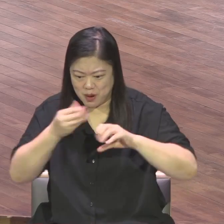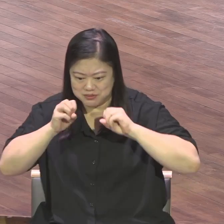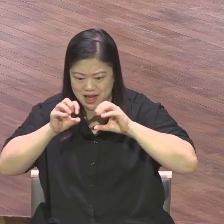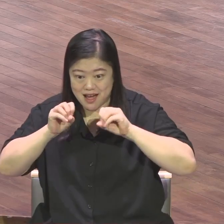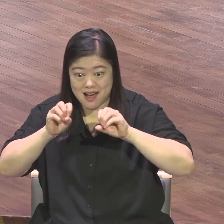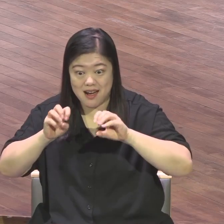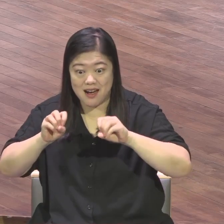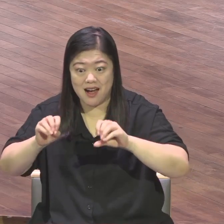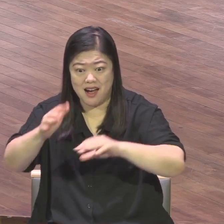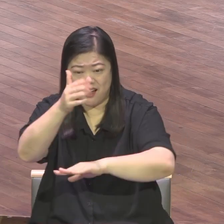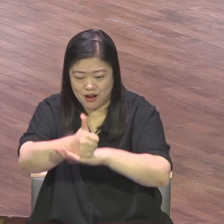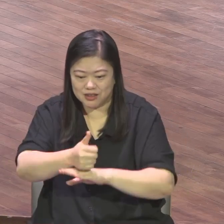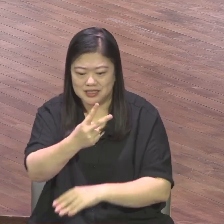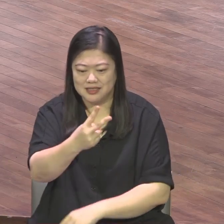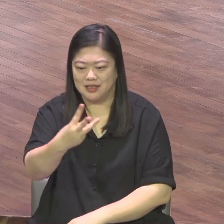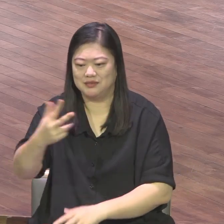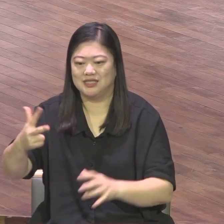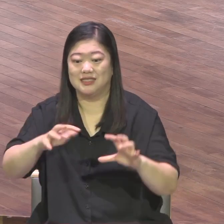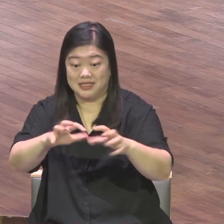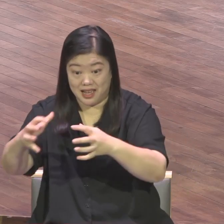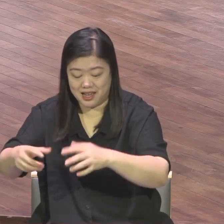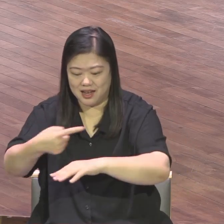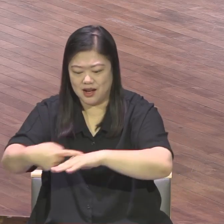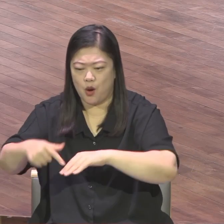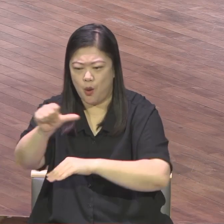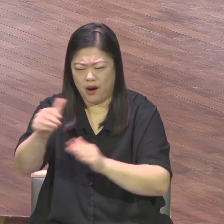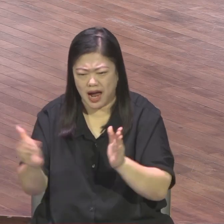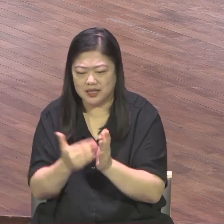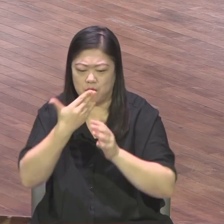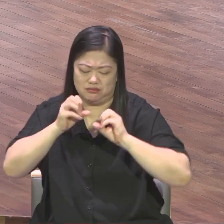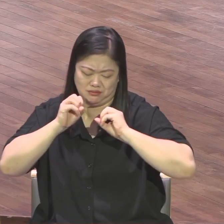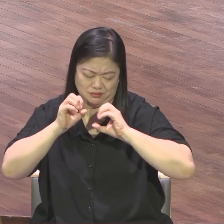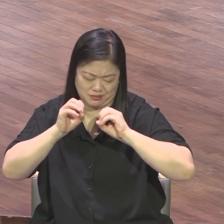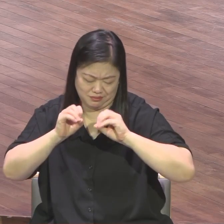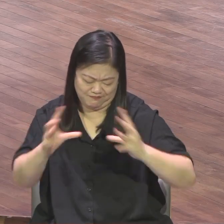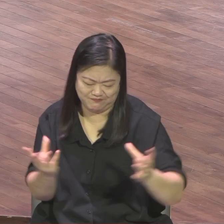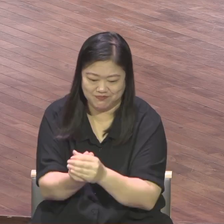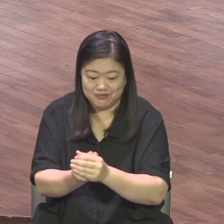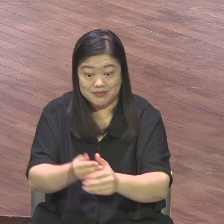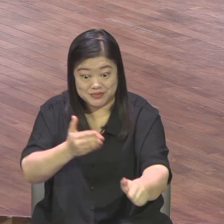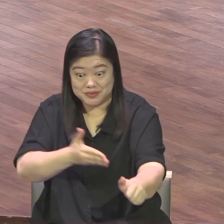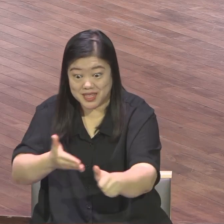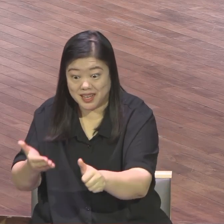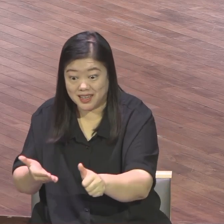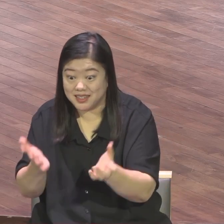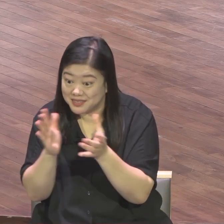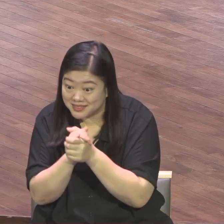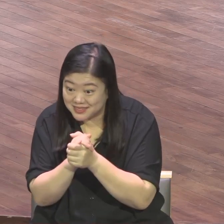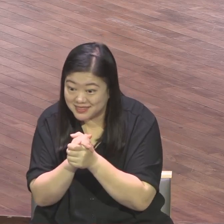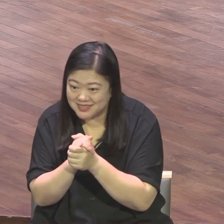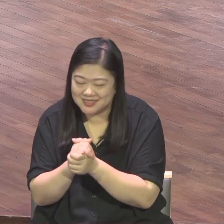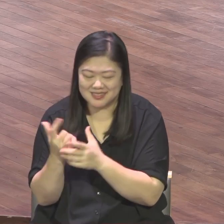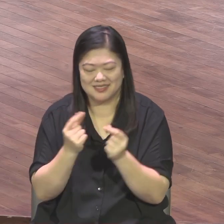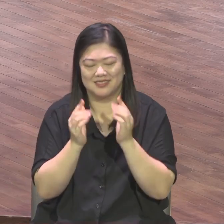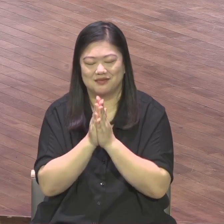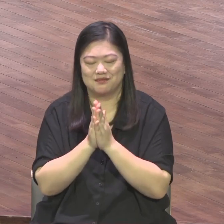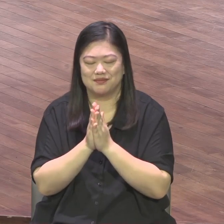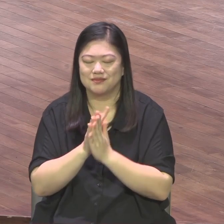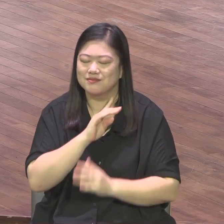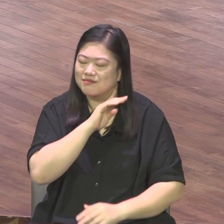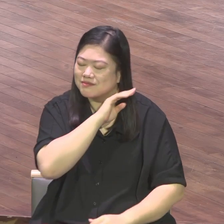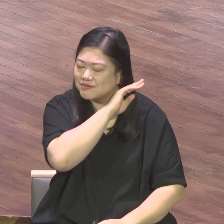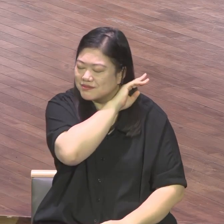이삼천하라 오천조 복음의 인생 주여 다 되시기를 주님으로 축복합니다. 네. 기도합시다. 아버지 하나님